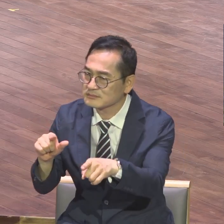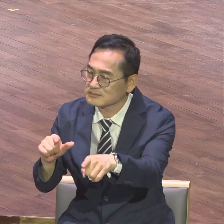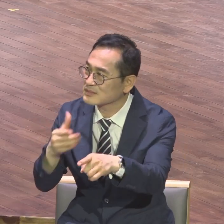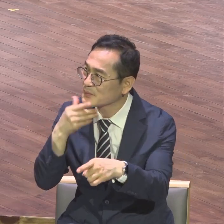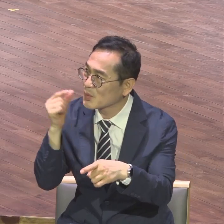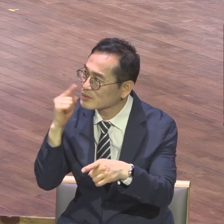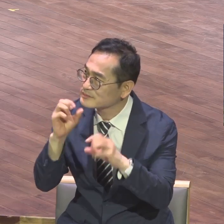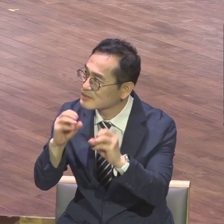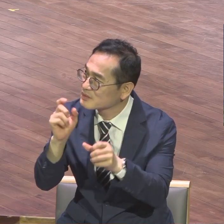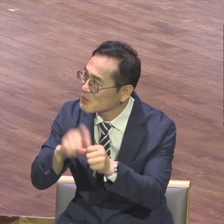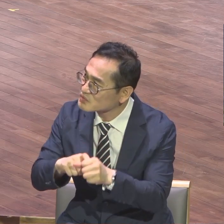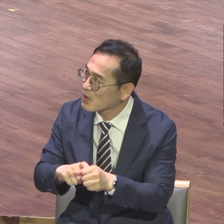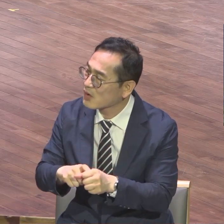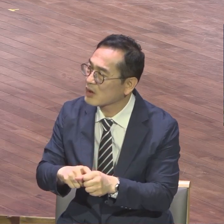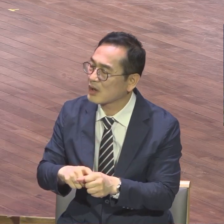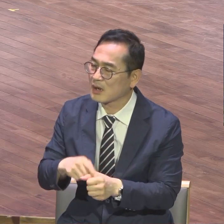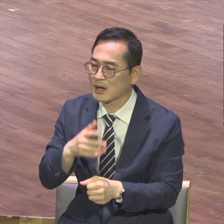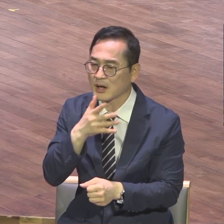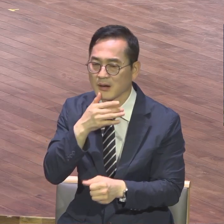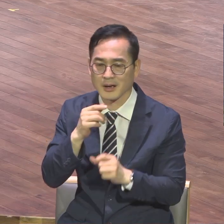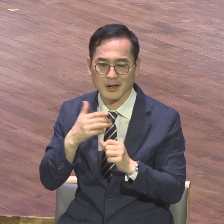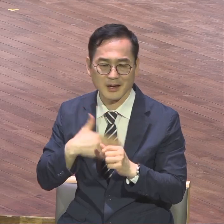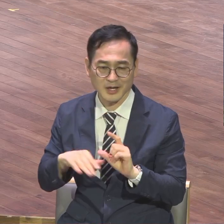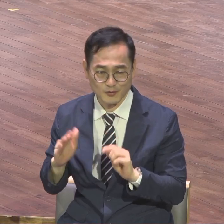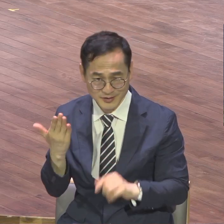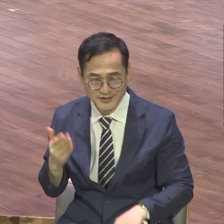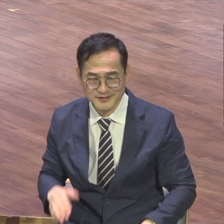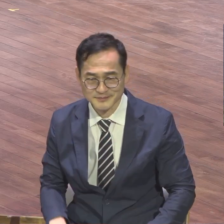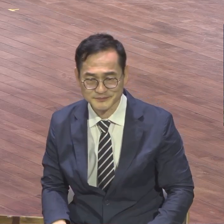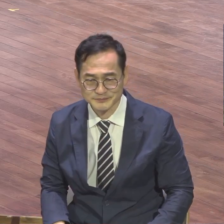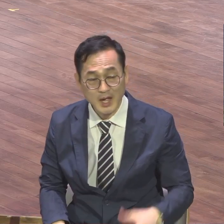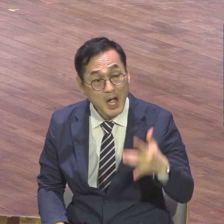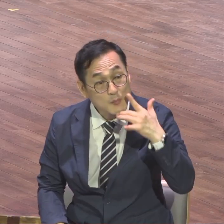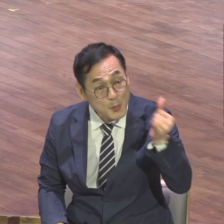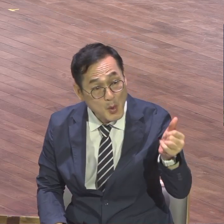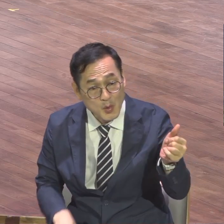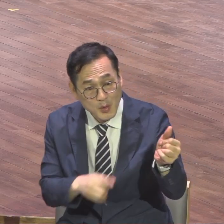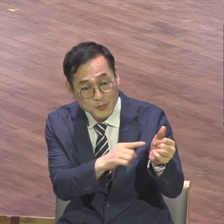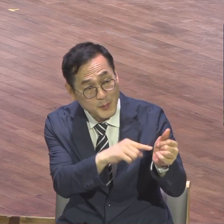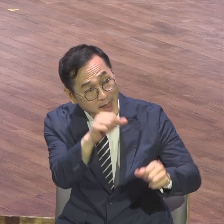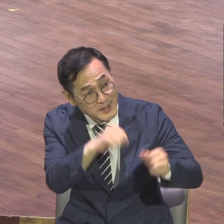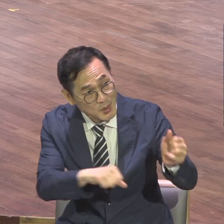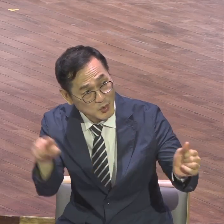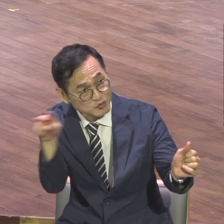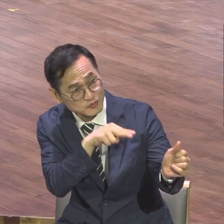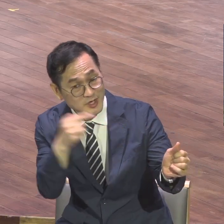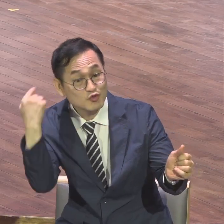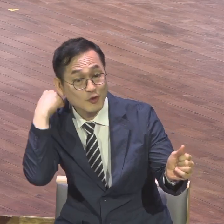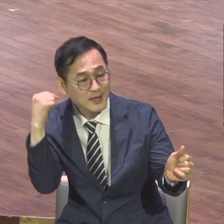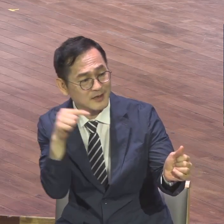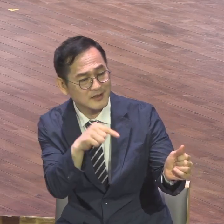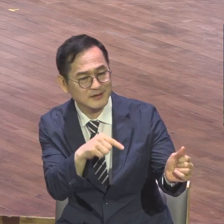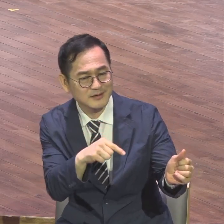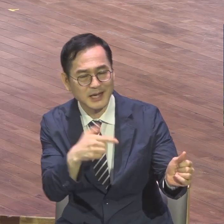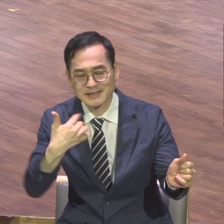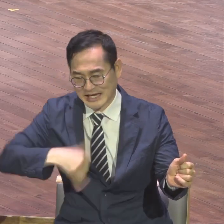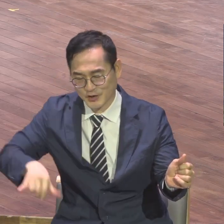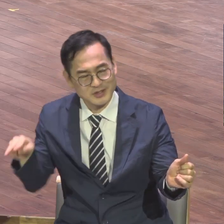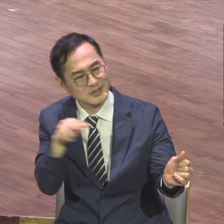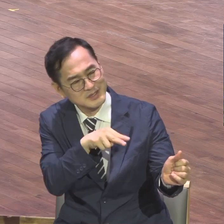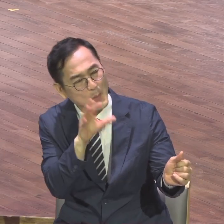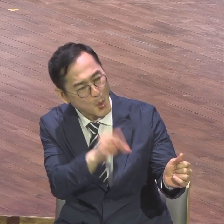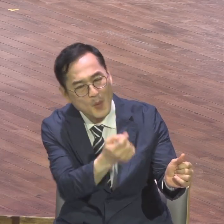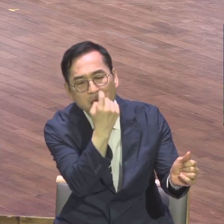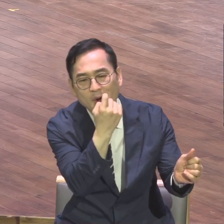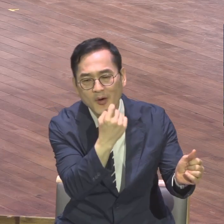부모뿐만 아니에요. 우리가 행하는 것을 통해서 우리 렘너트들이 영향을 받는다. 영향을 받아요. 영계 모든 성도들